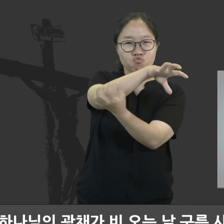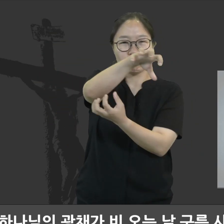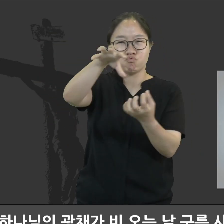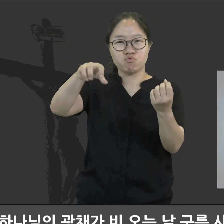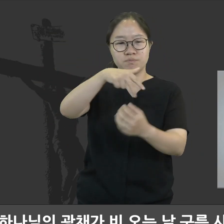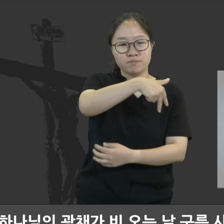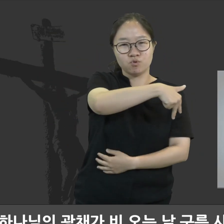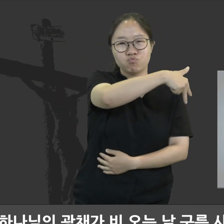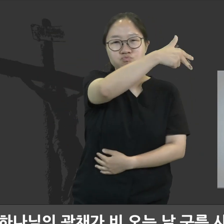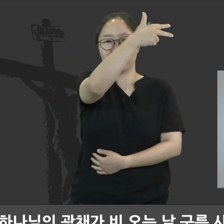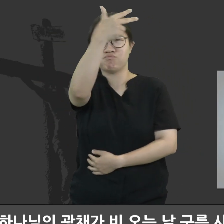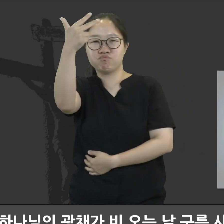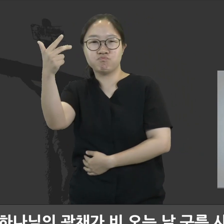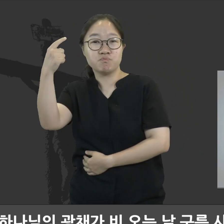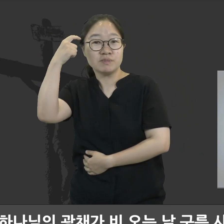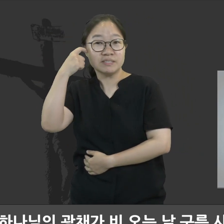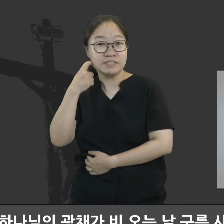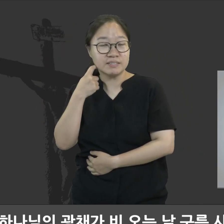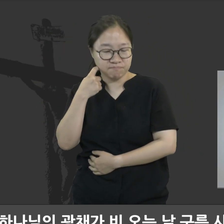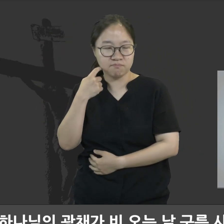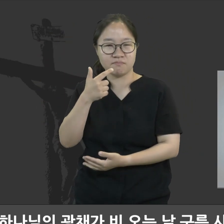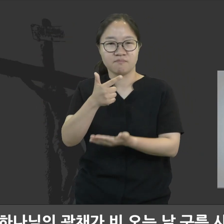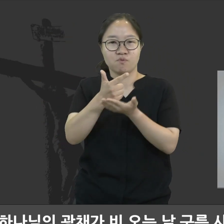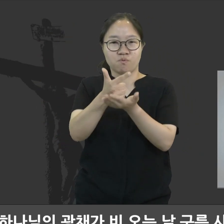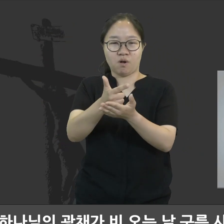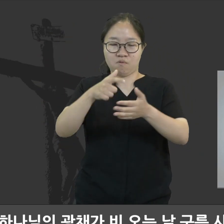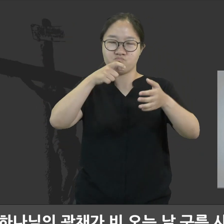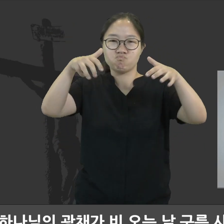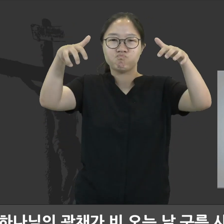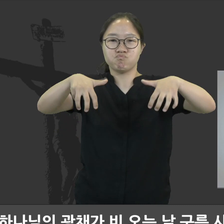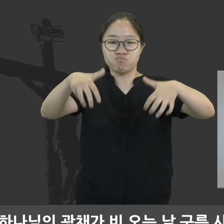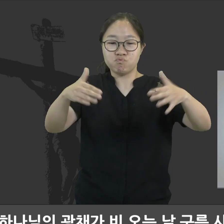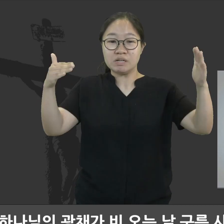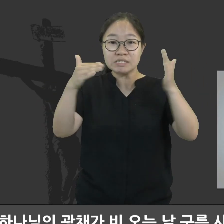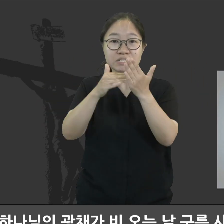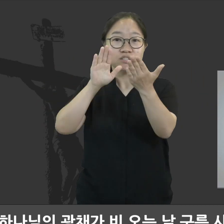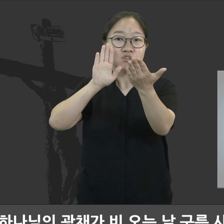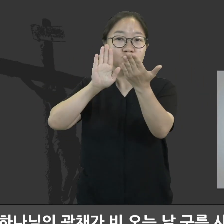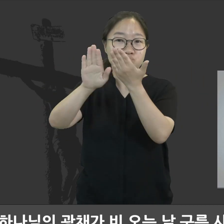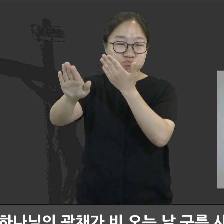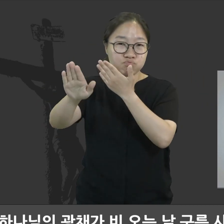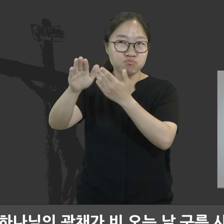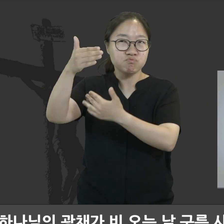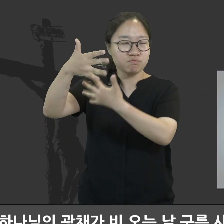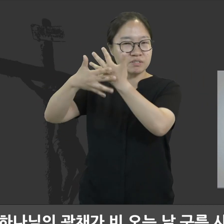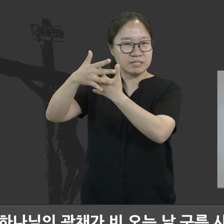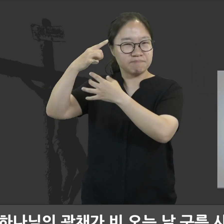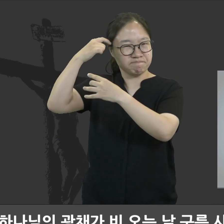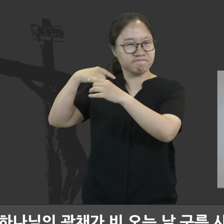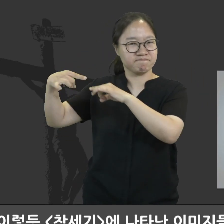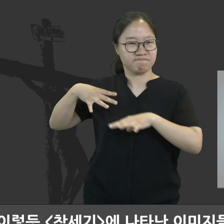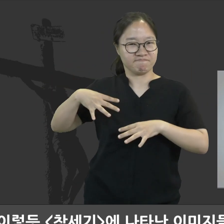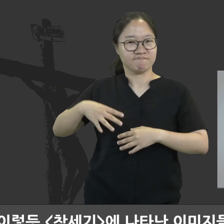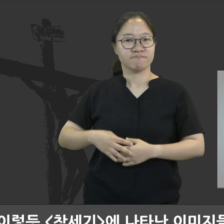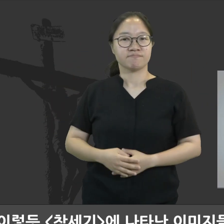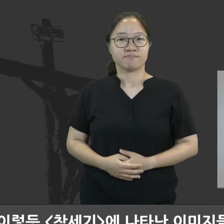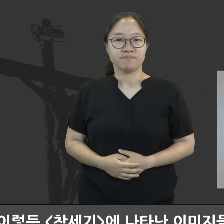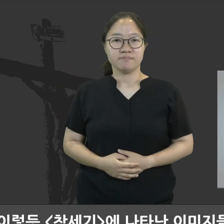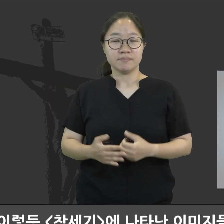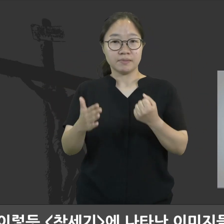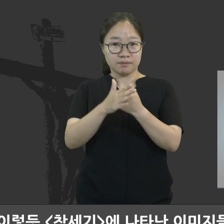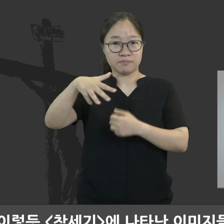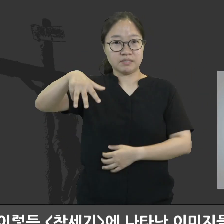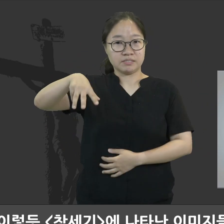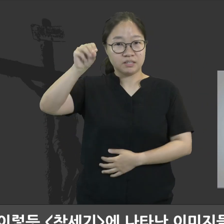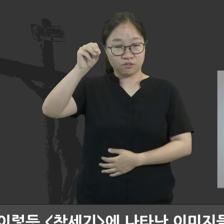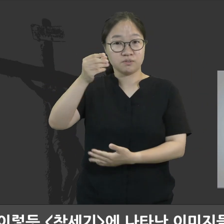사이에 나타난 무지개 같다는 것도 노아 홍수가 끝난 후의 장면을 연상시키죠. 이렇듯